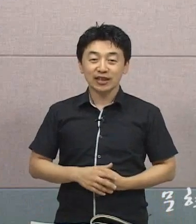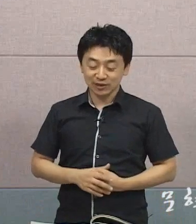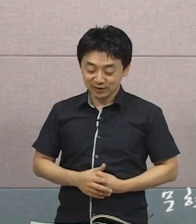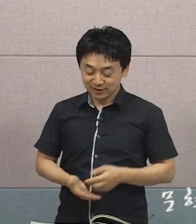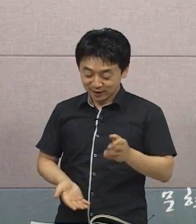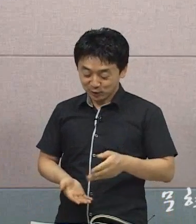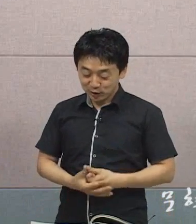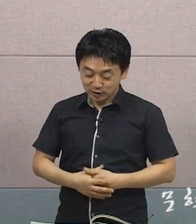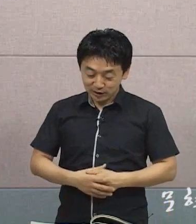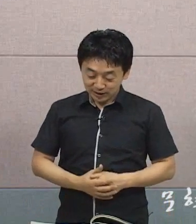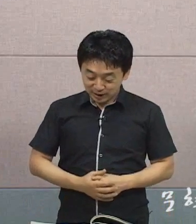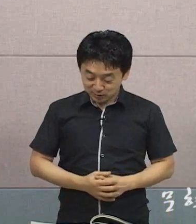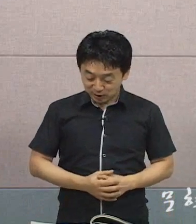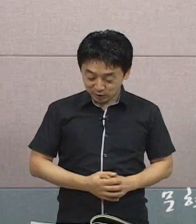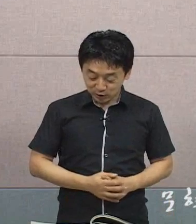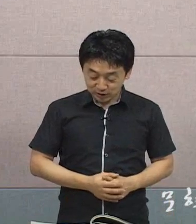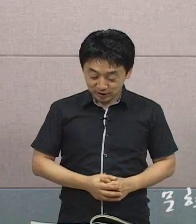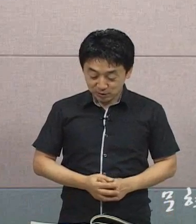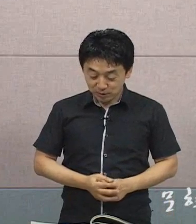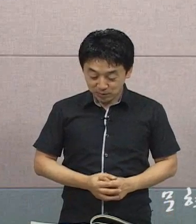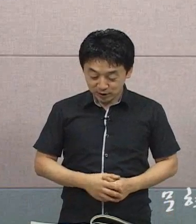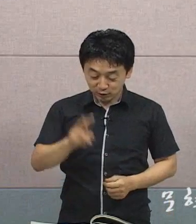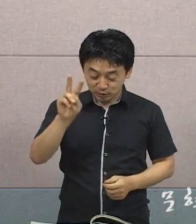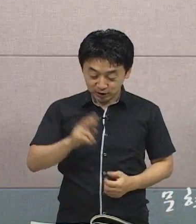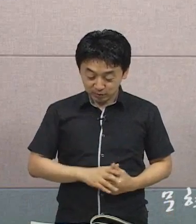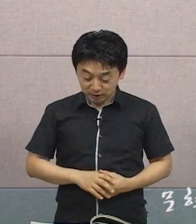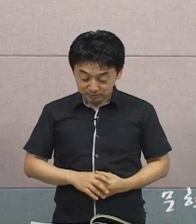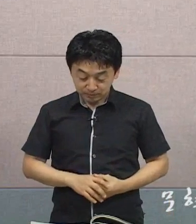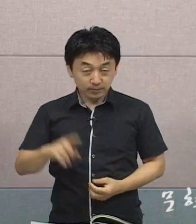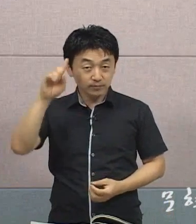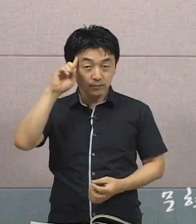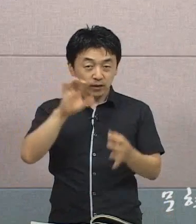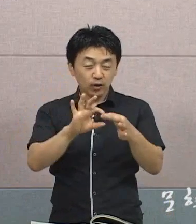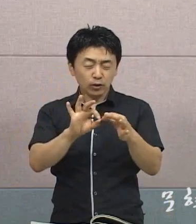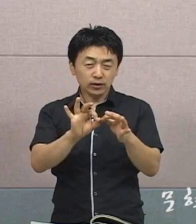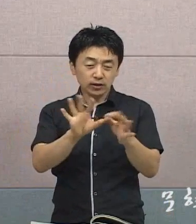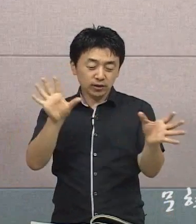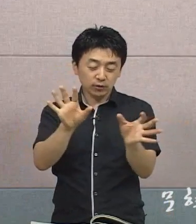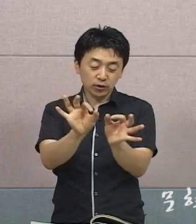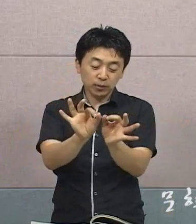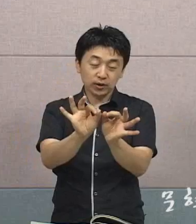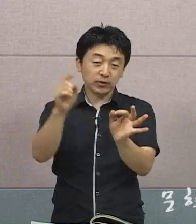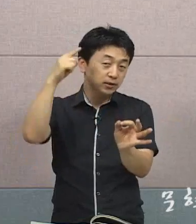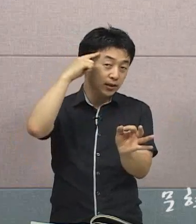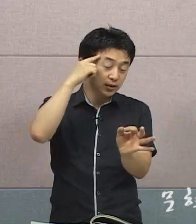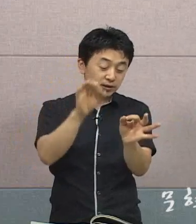단어예요. 네, 그렇게 이해하시면 될 것 같고요. 자, 33페이지 두 번째 단어입니다. 똑같은 단어인데요, 이렇게 표현을 합니다. 생각